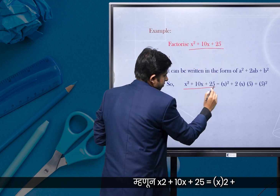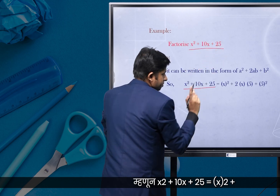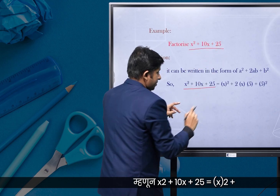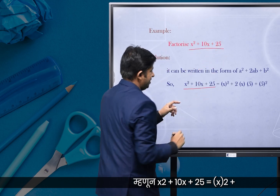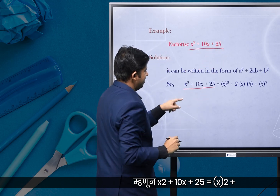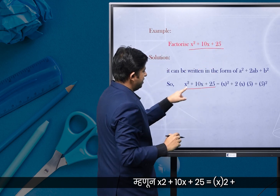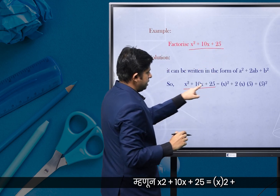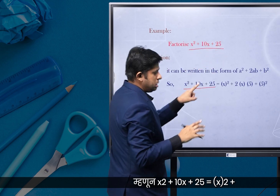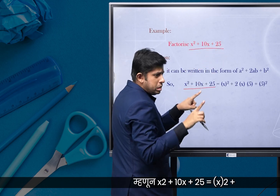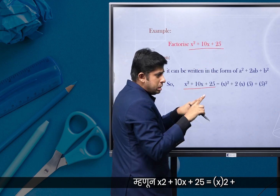अधिक 2